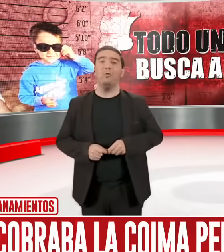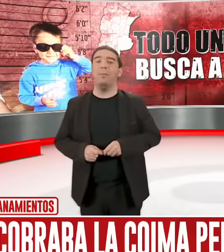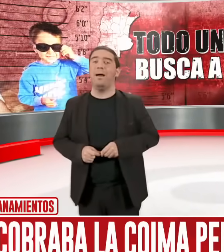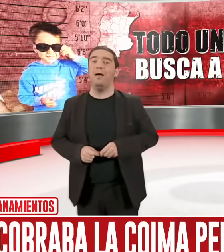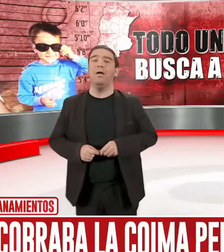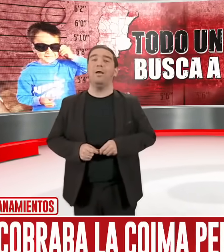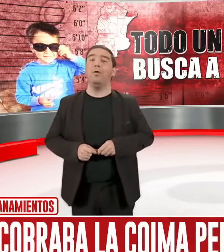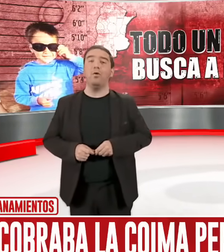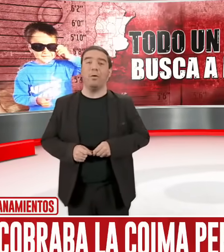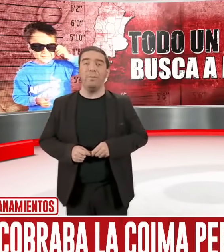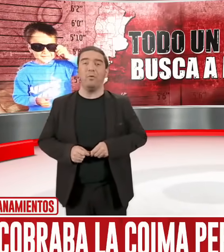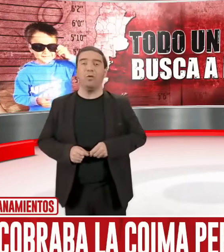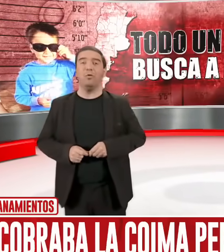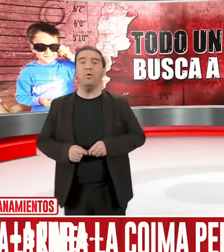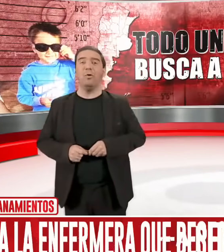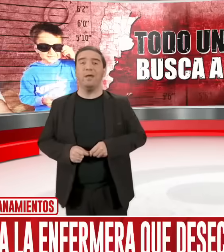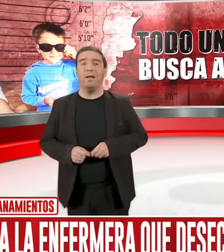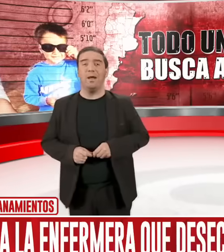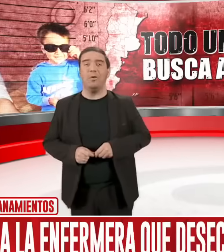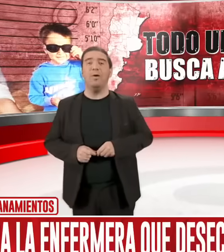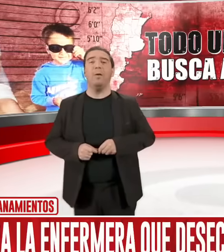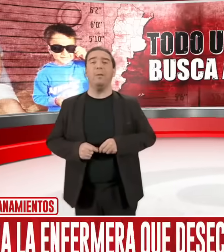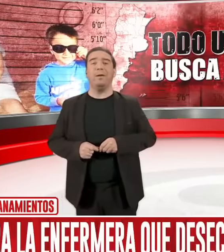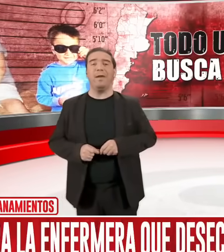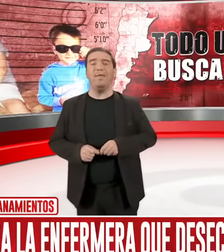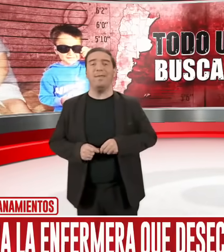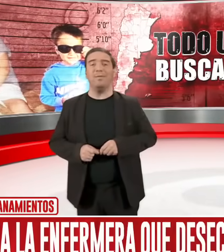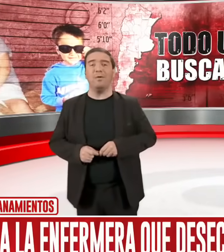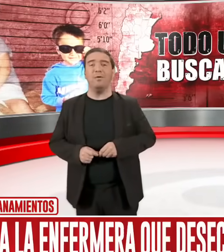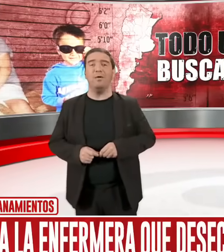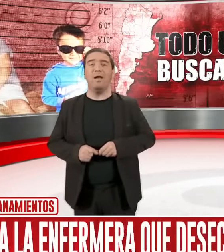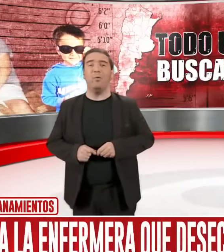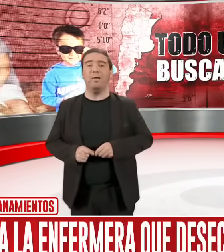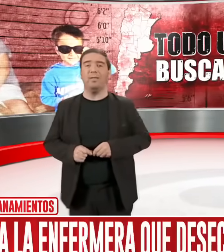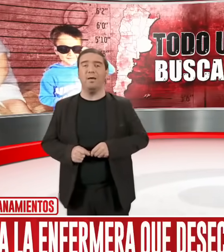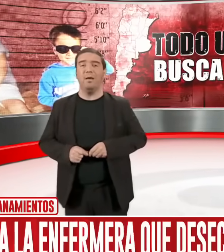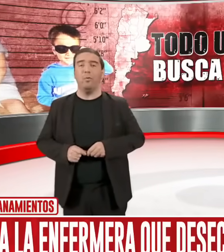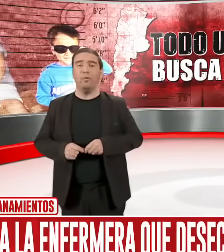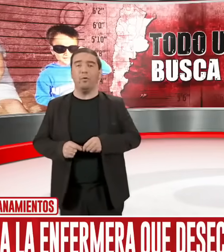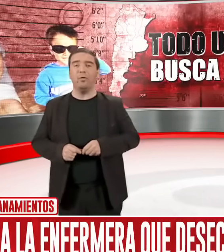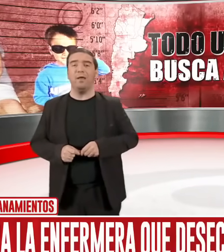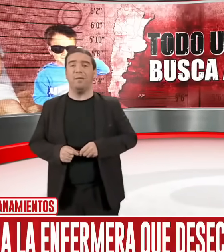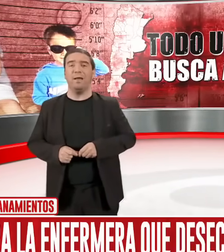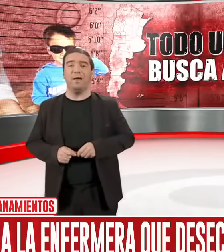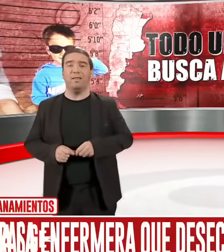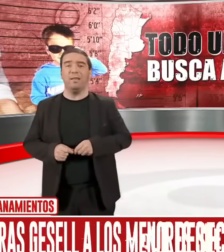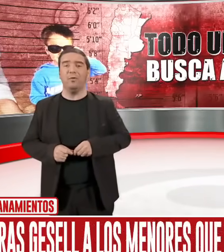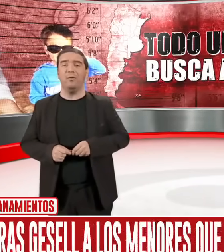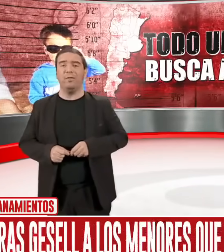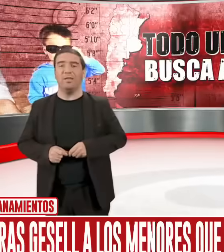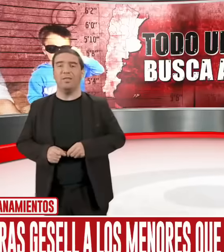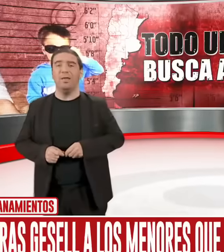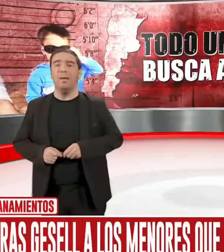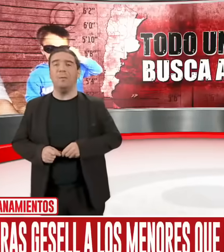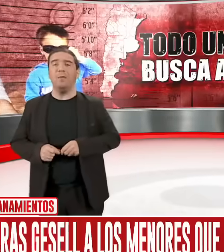puede ser su mamá. No lo sabemos eso, no queda claro, pero a raíz de esta situación, la jueza, cuando conoce la Cámara Gesell y